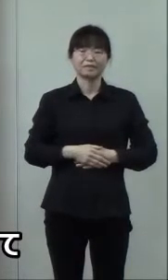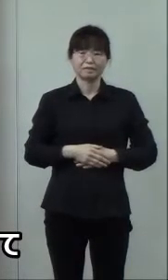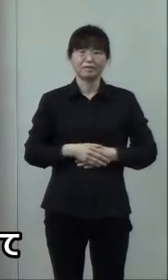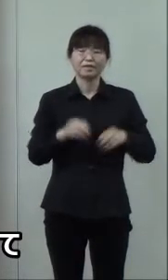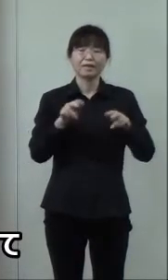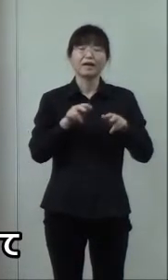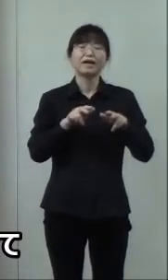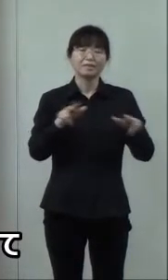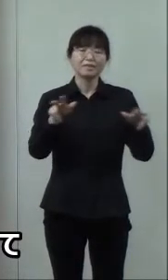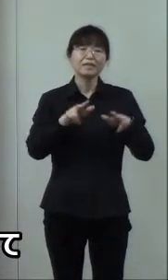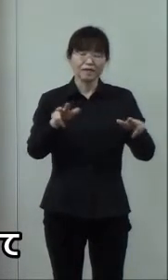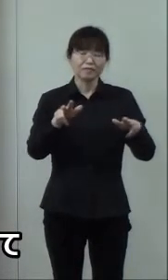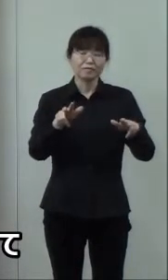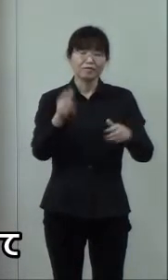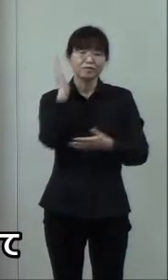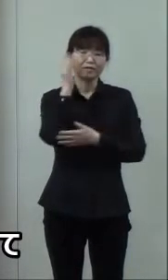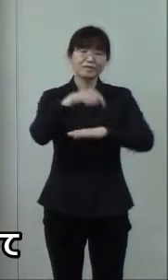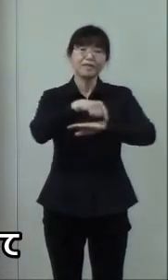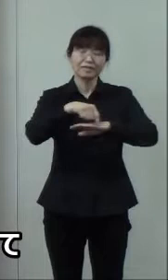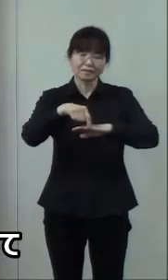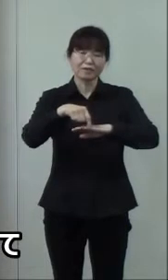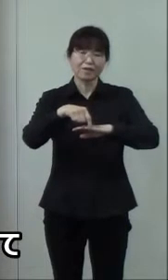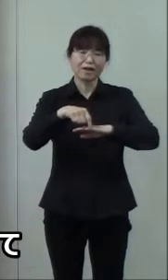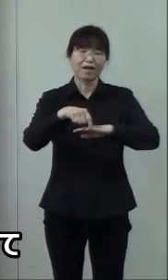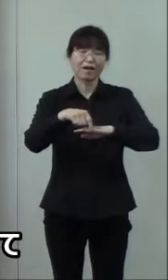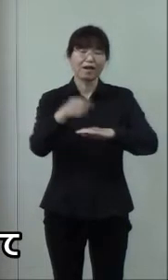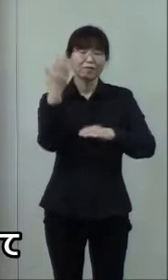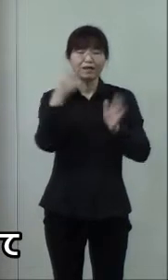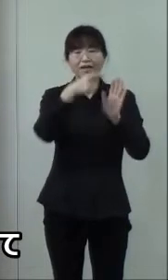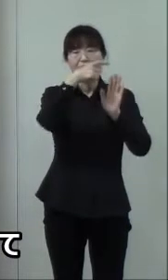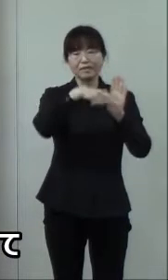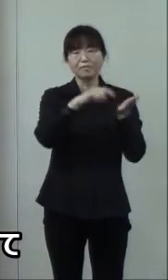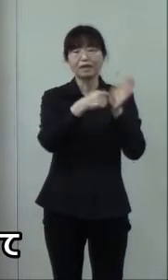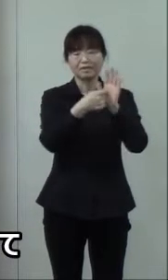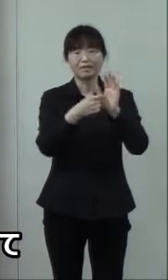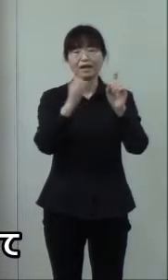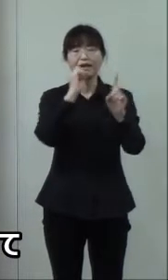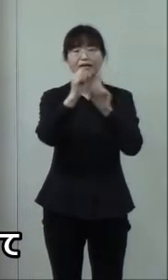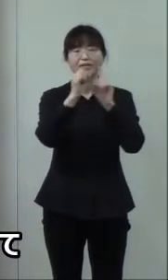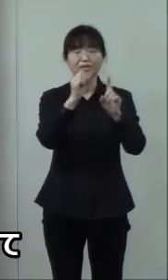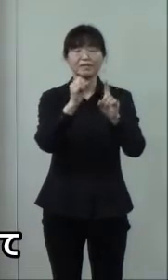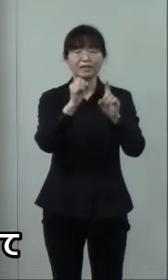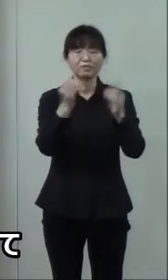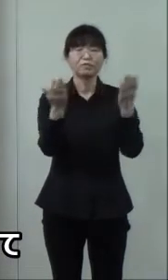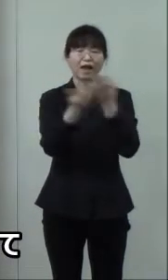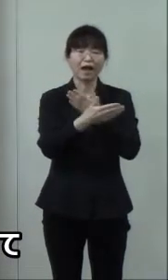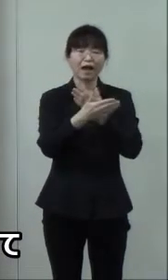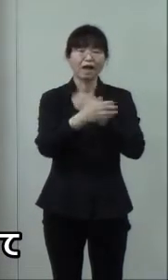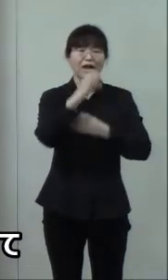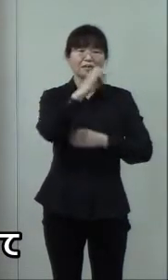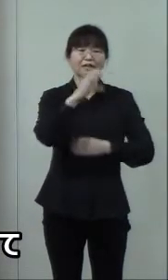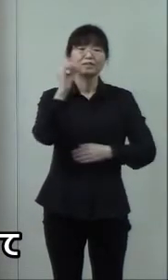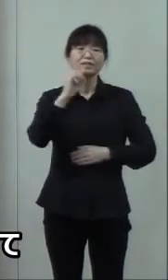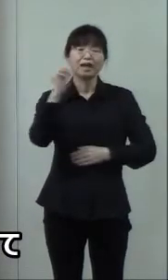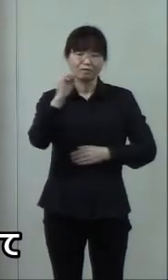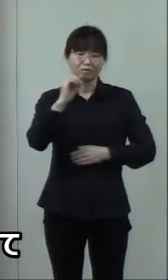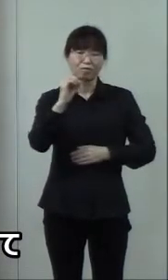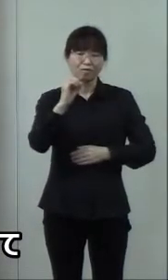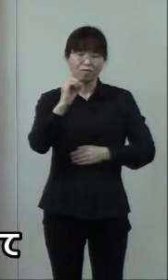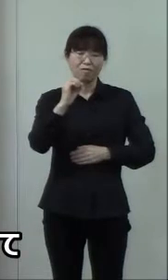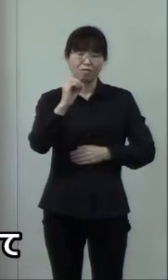には掲げてた、デジタル化とか、脱炭素、まだ計